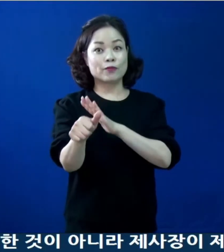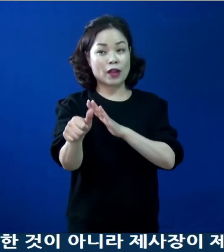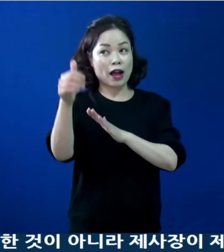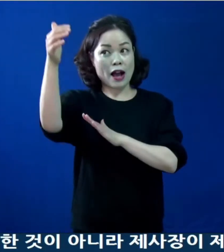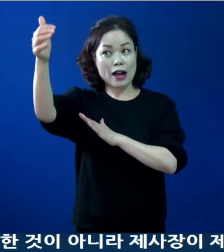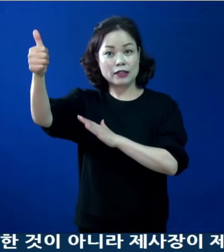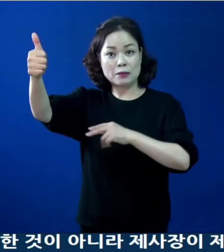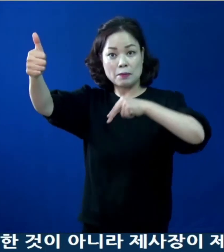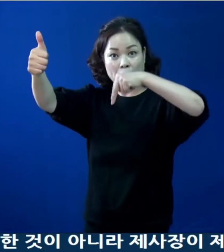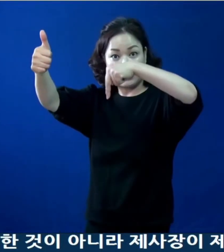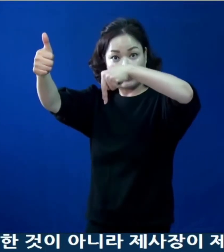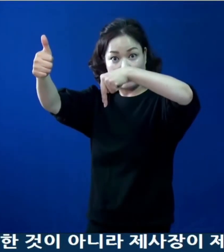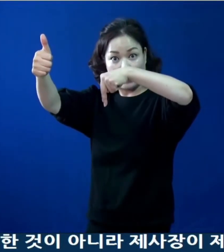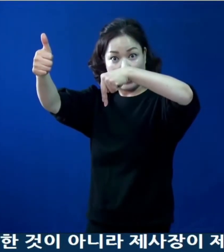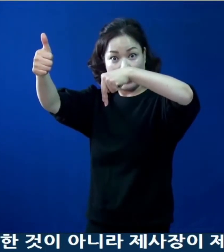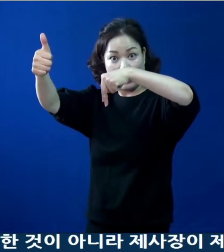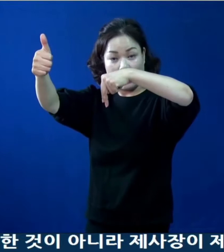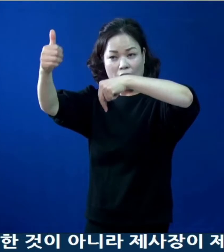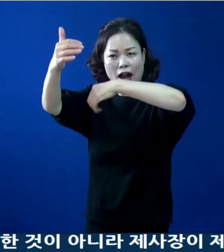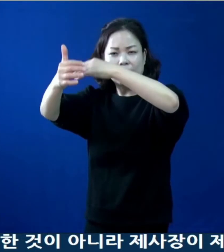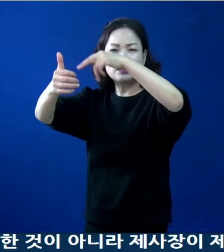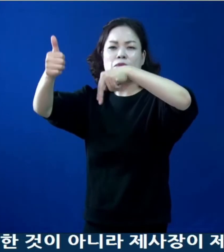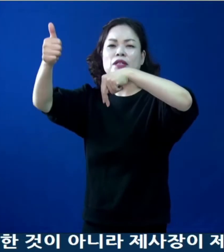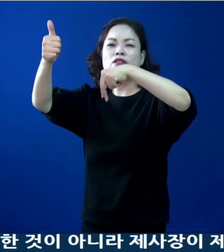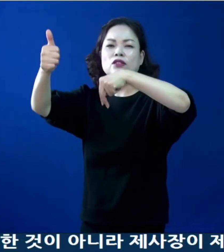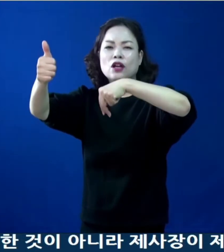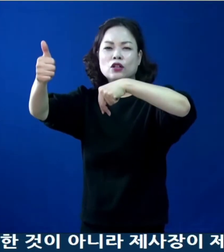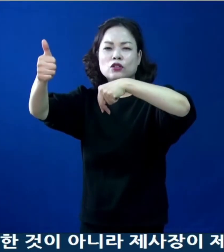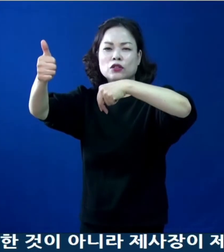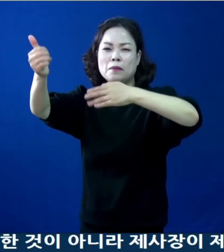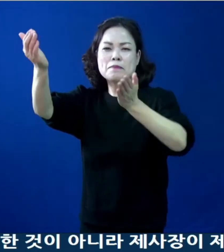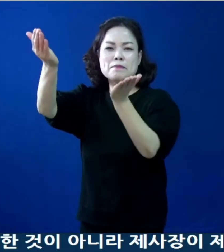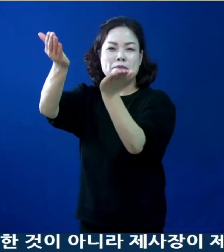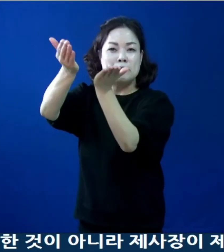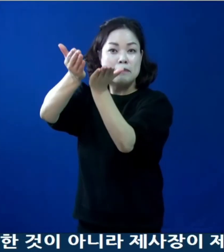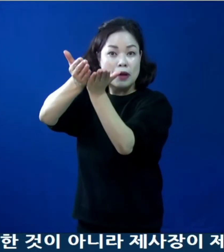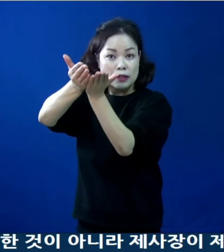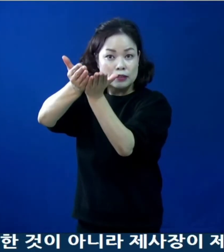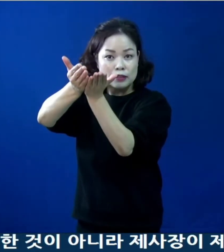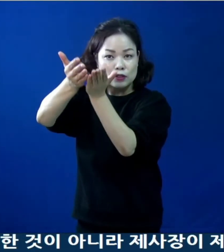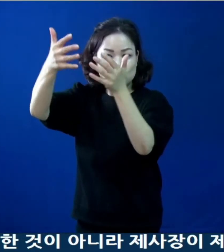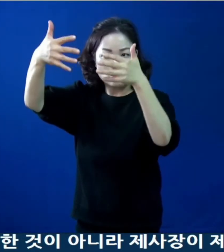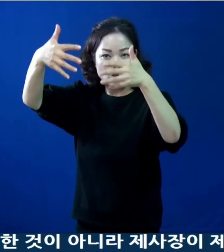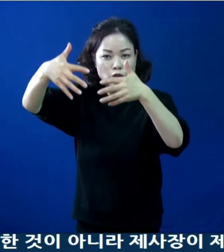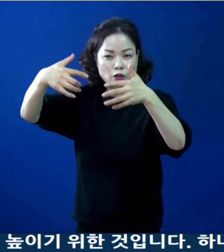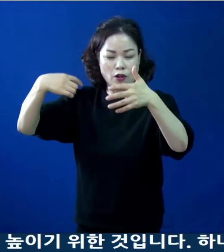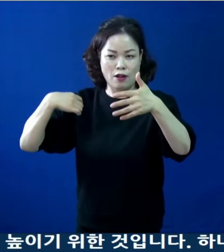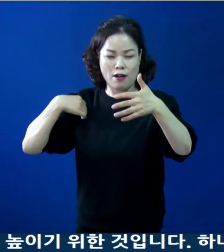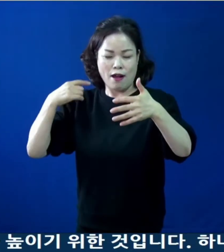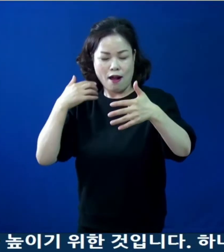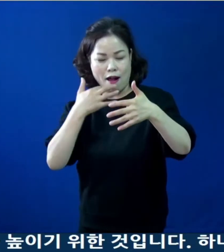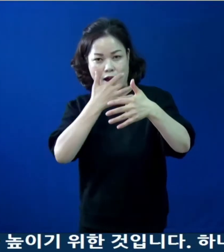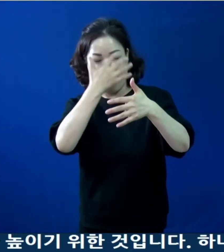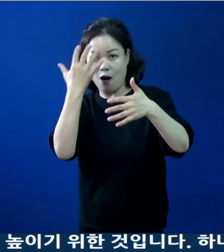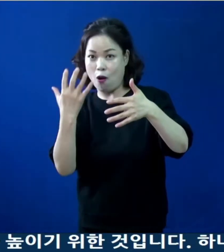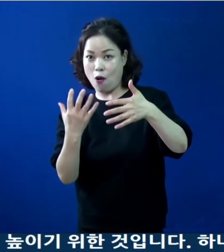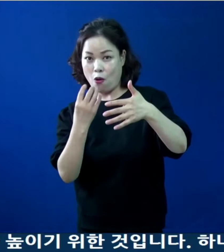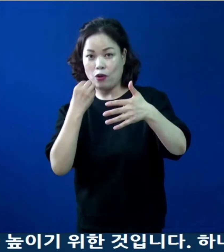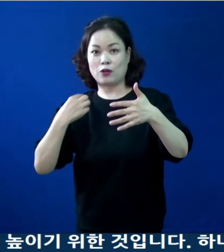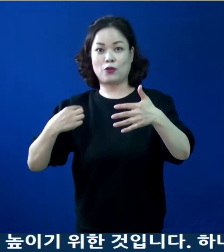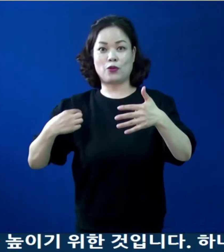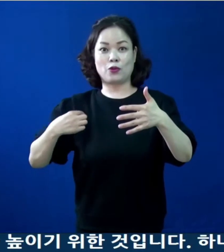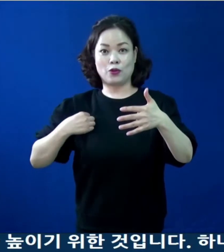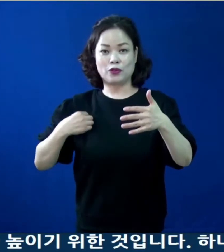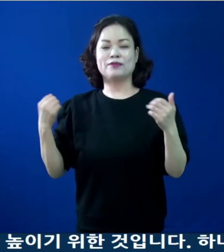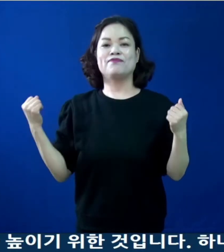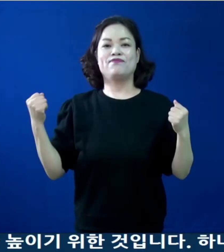앞에 설 때 하나님 앞에 서기에 준하는 조건으로 아름답고 화려한 거룩한 옷을 입게